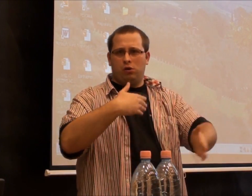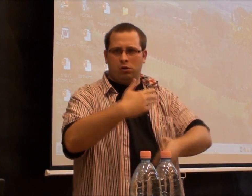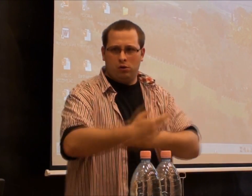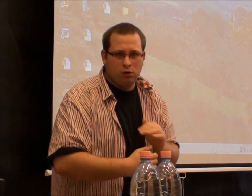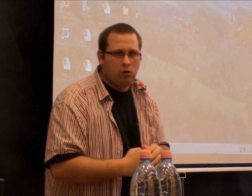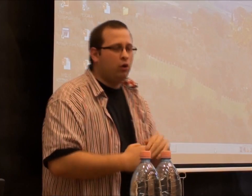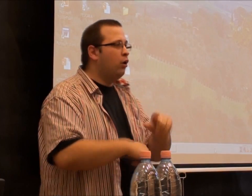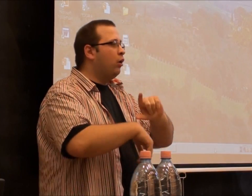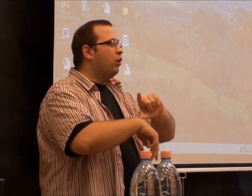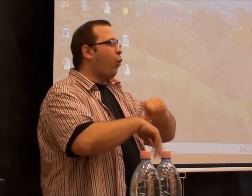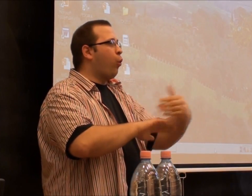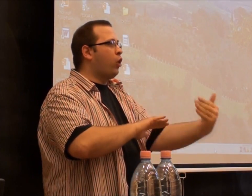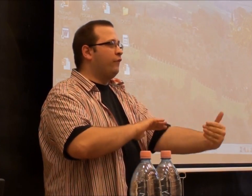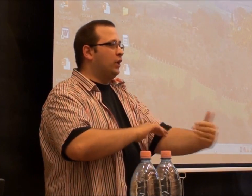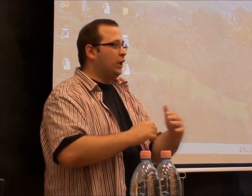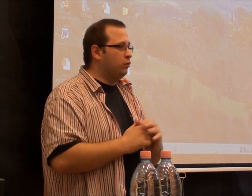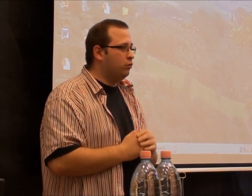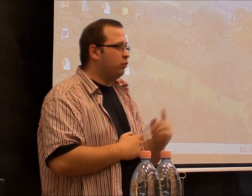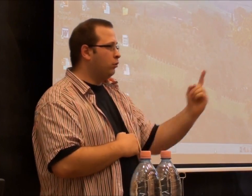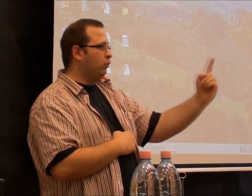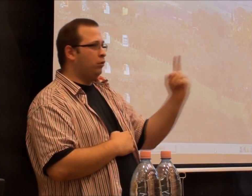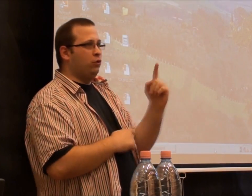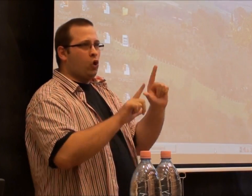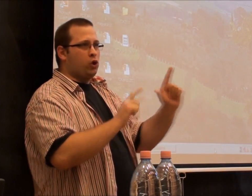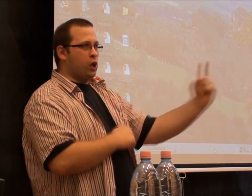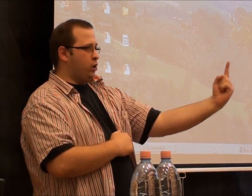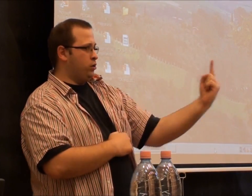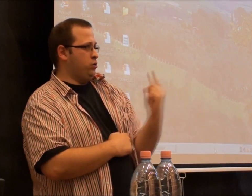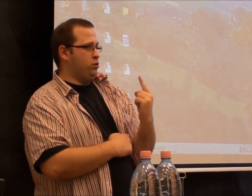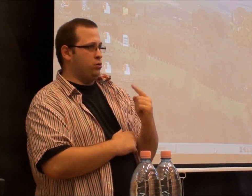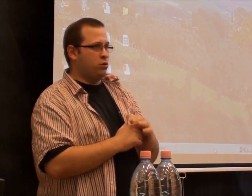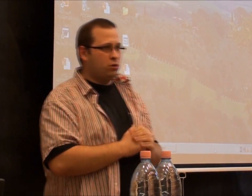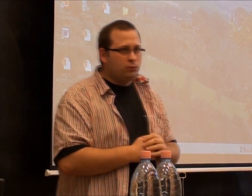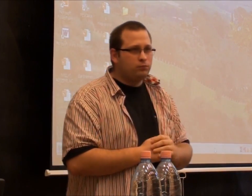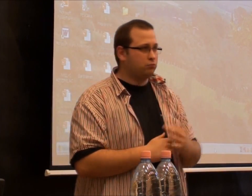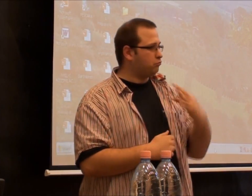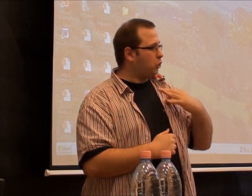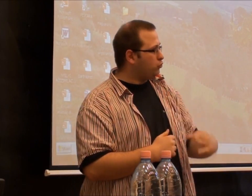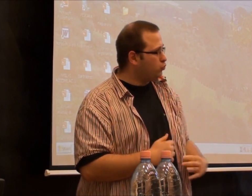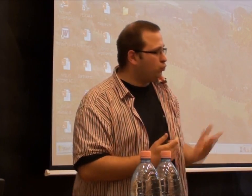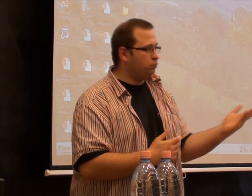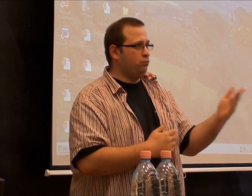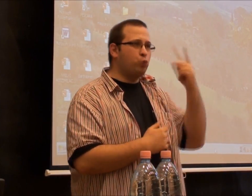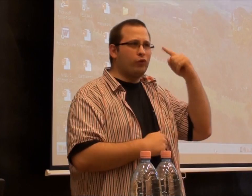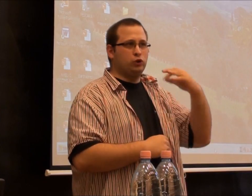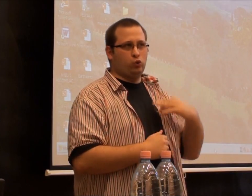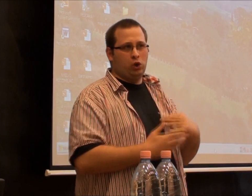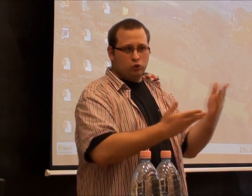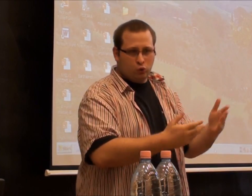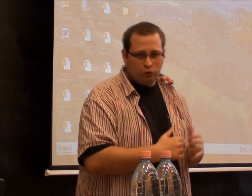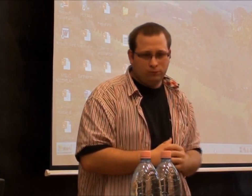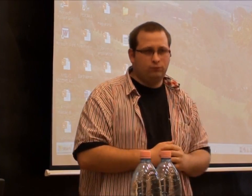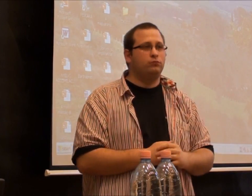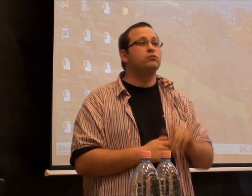óra eltelt, és az óra végén jött a tanár. Egy asszony volt, professzor